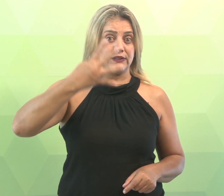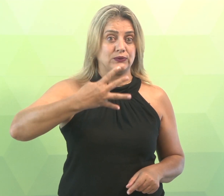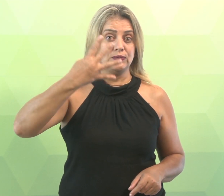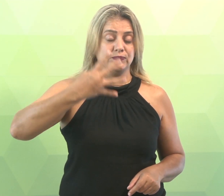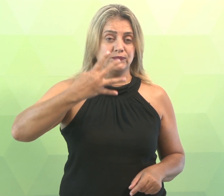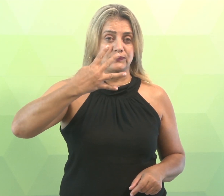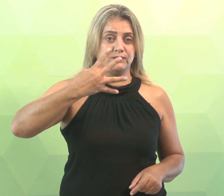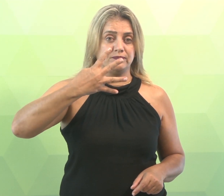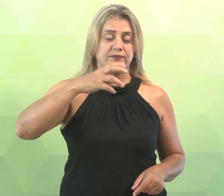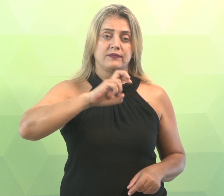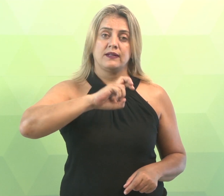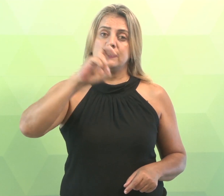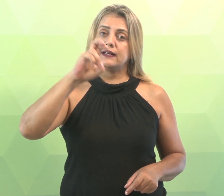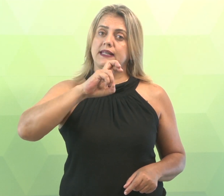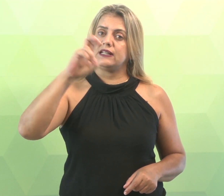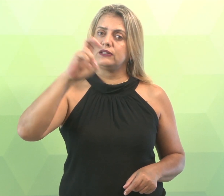quarto, quinto,